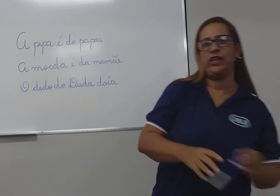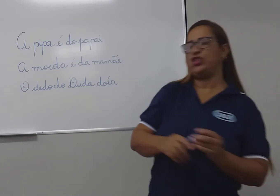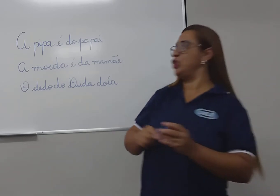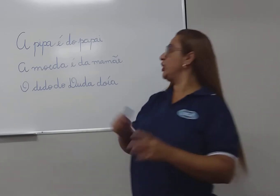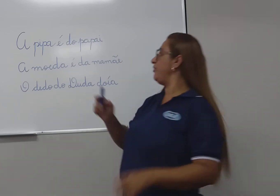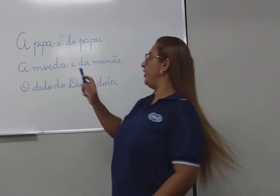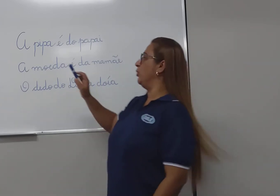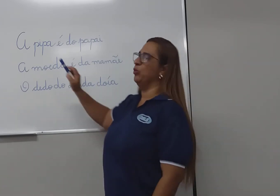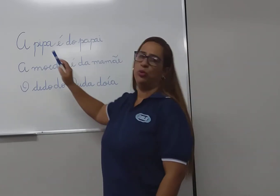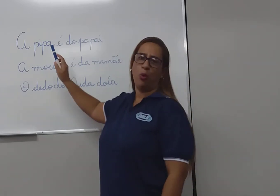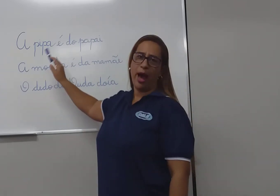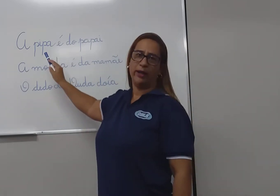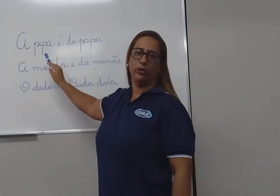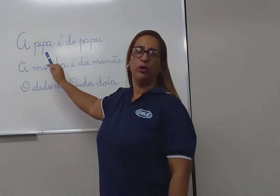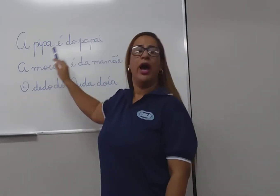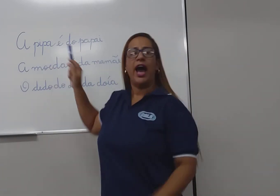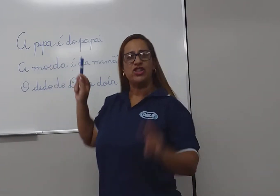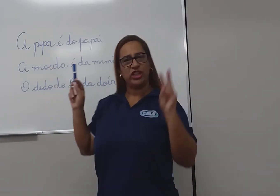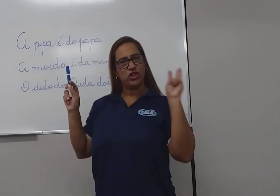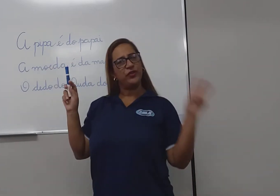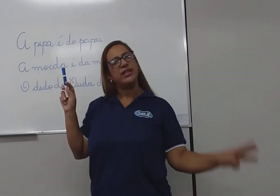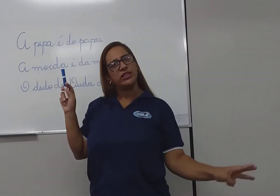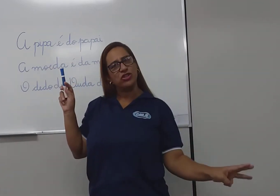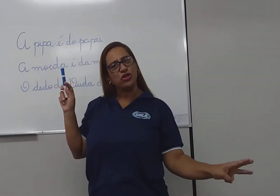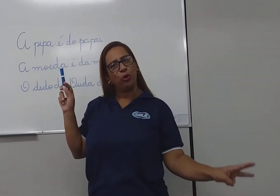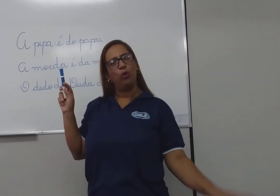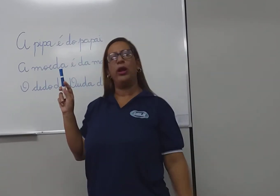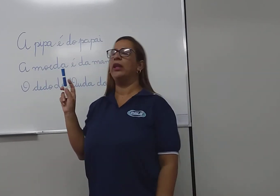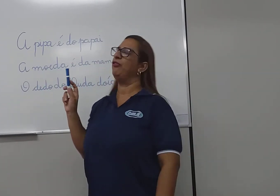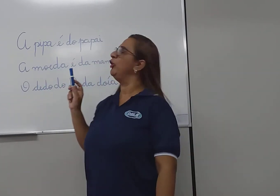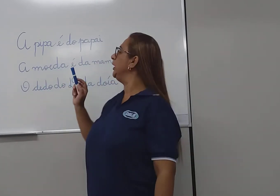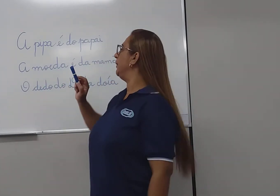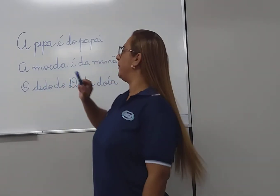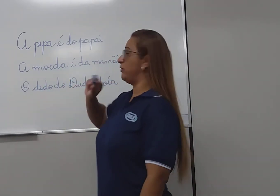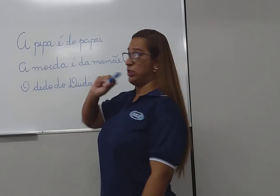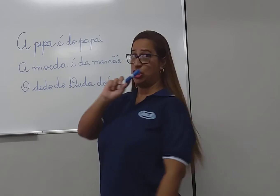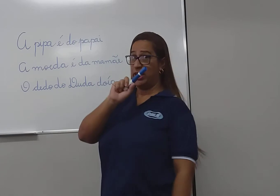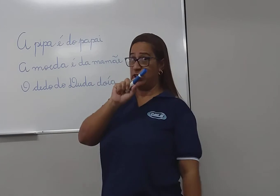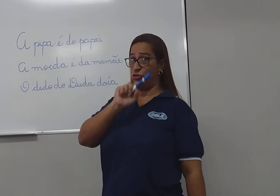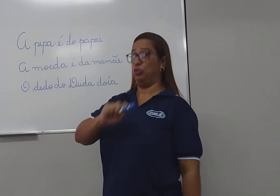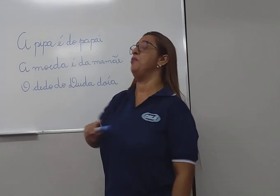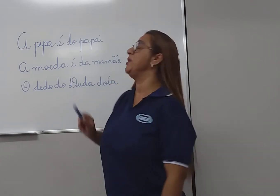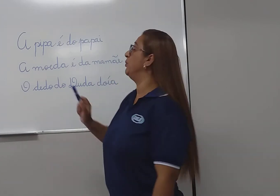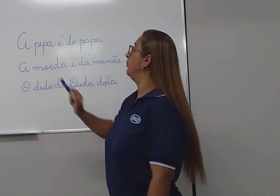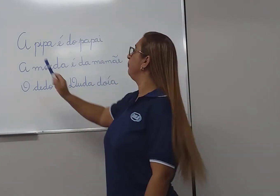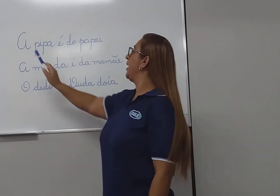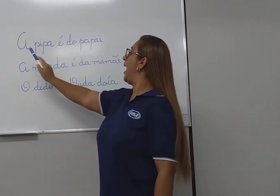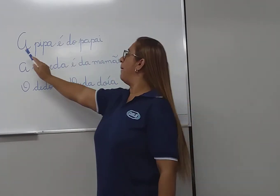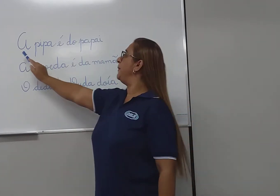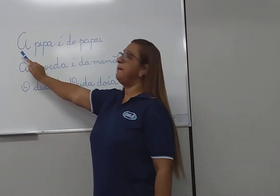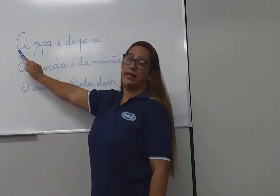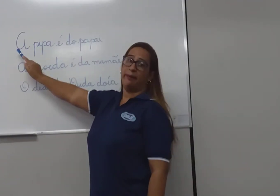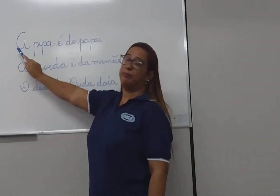tia escreveu no quadro as três frases que a gente colocou lá na folhinha, para vocês lerem junto comigo. A primeira,